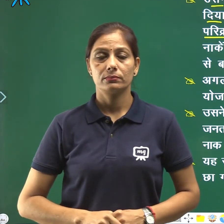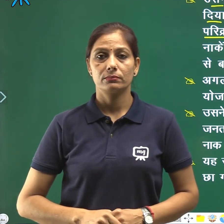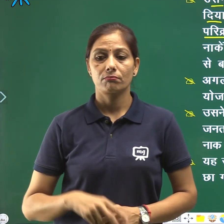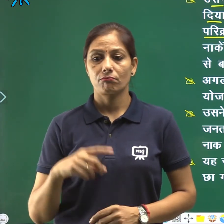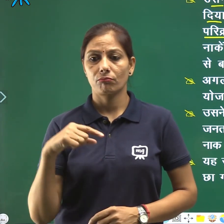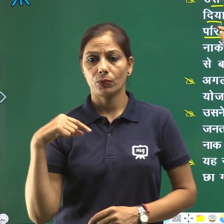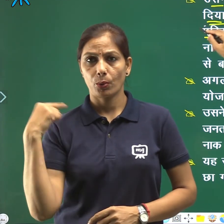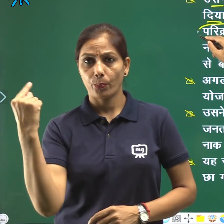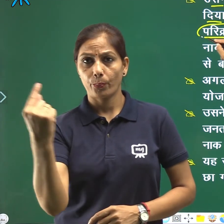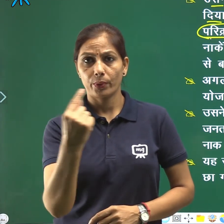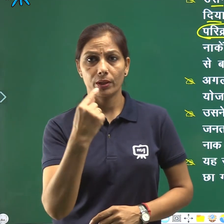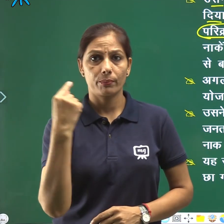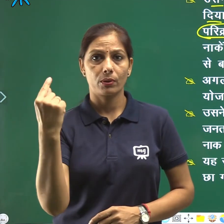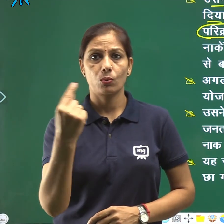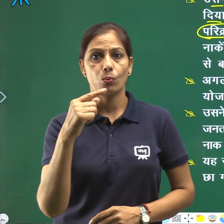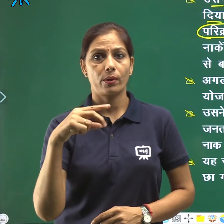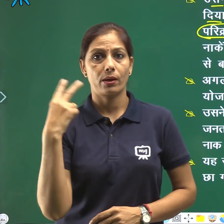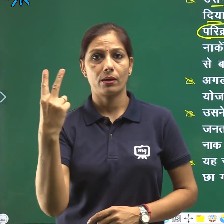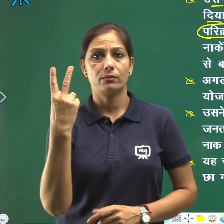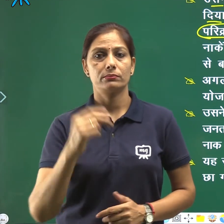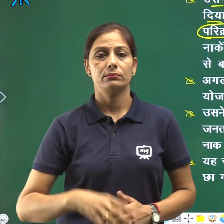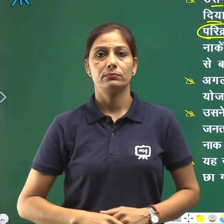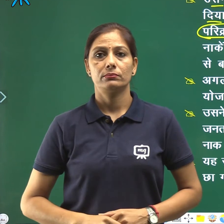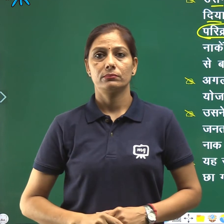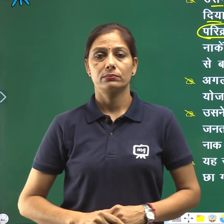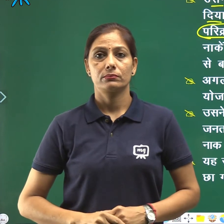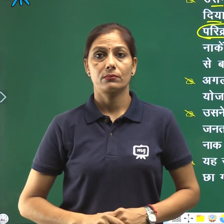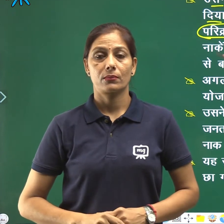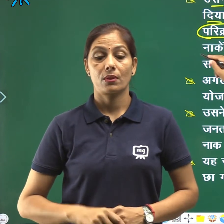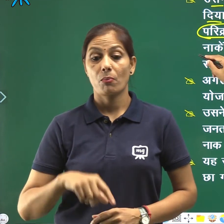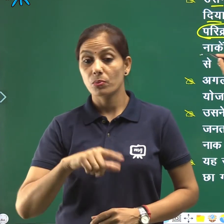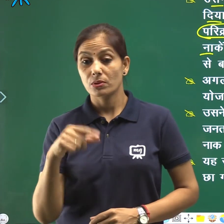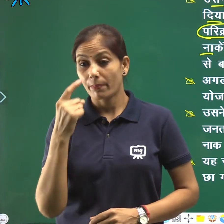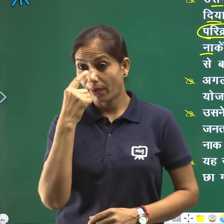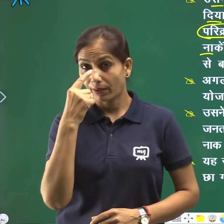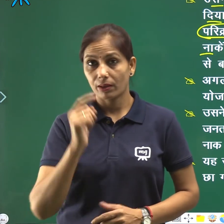परिक्रमा कराया अर्थात घूम आया, पर सब नाकें